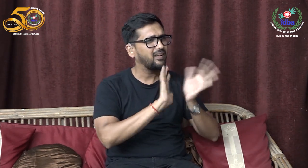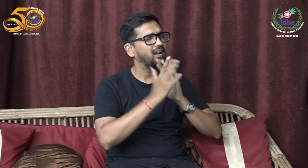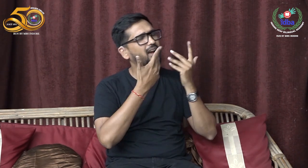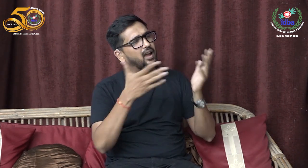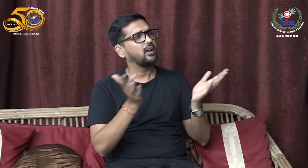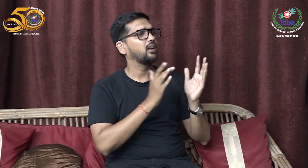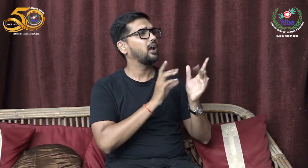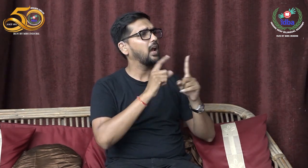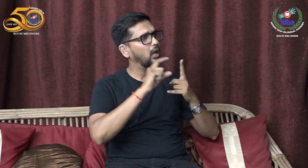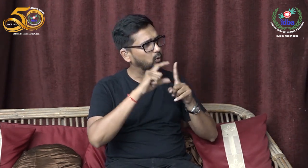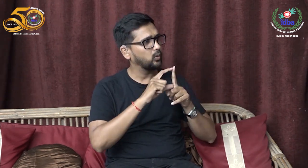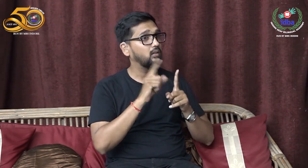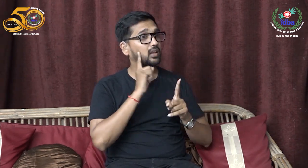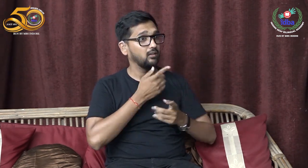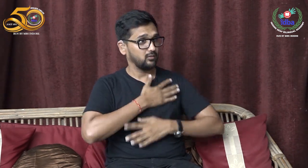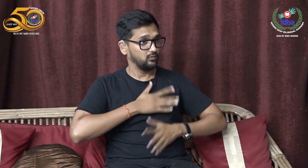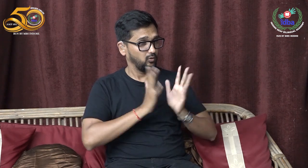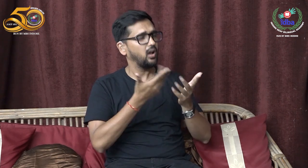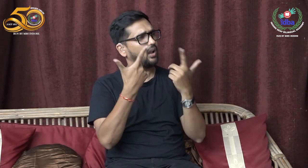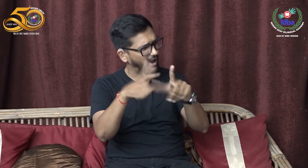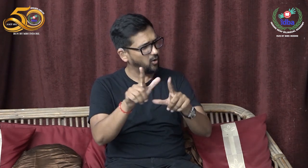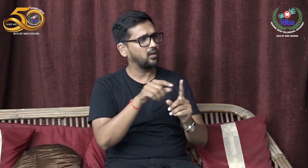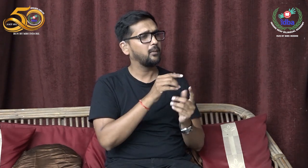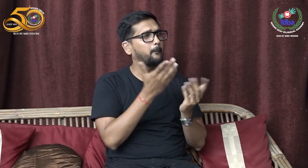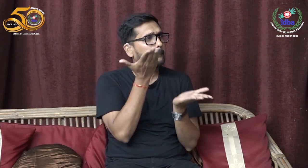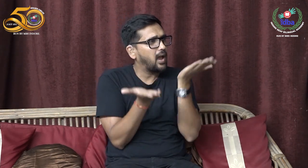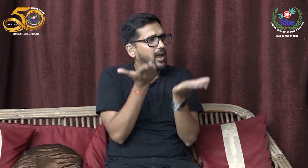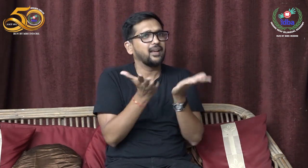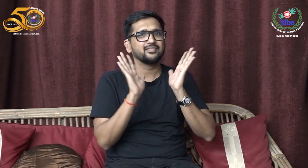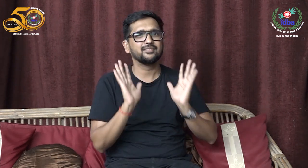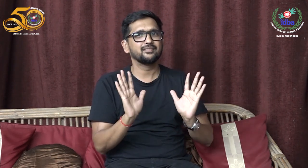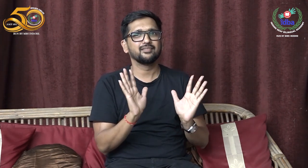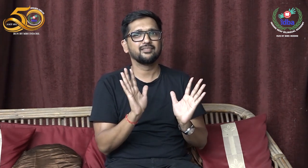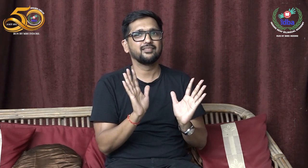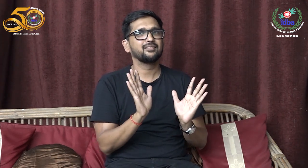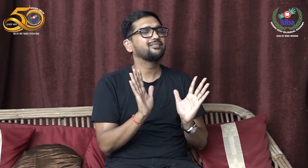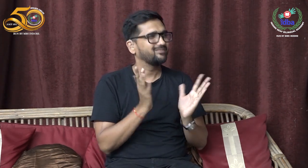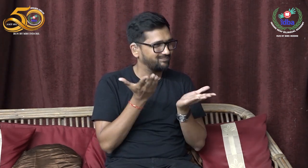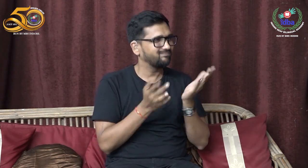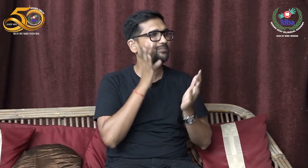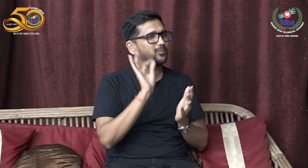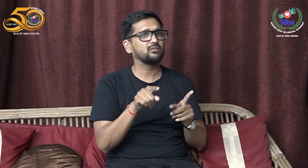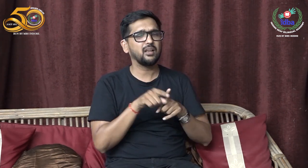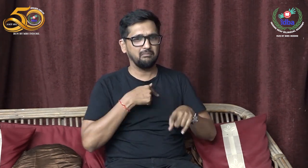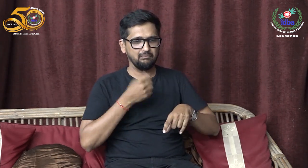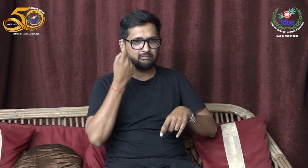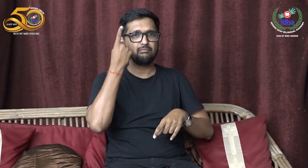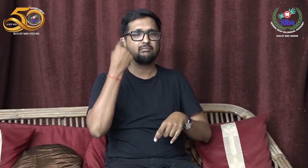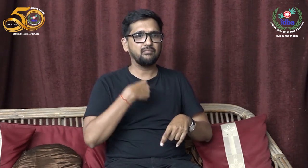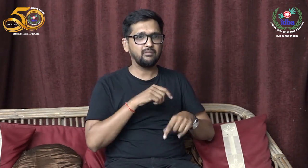जो है बातें करना गलत नहीं है, करो, बातें करो, बट पढ़ाई भी करना ज़रूरी है, बट बैलेंसिंग होनी चाहिए, वो बहुत इम्पोर्टेंट है।